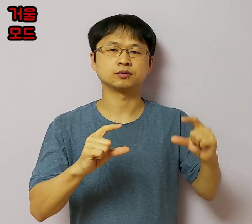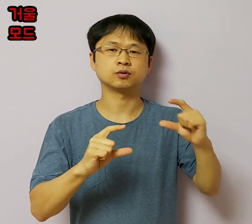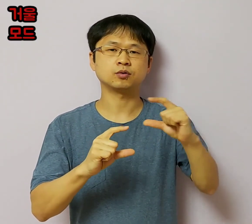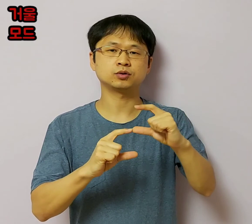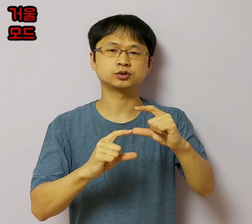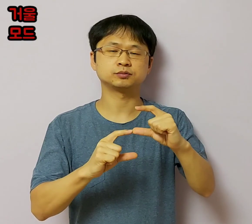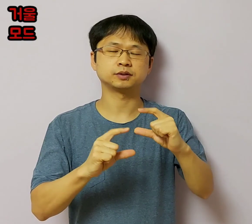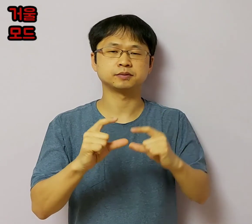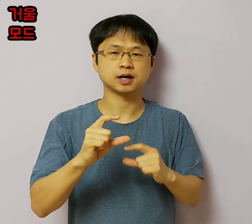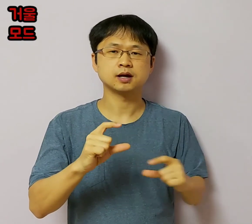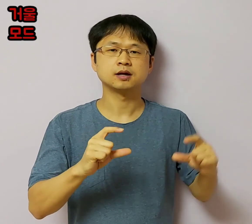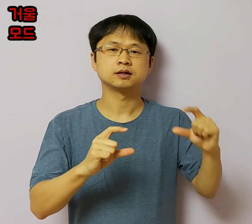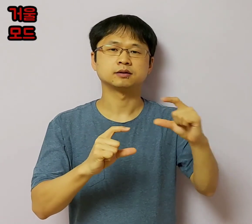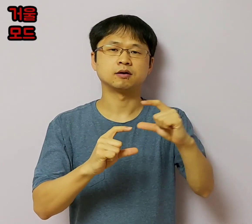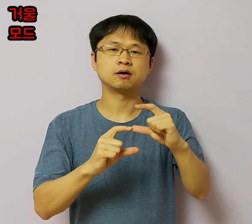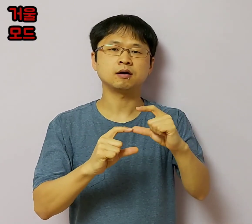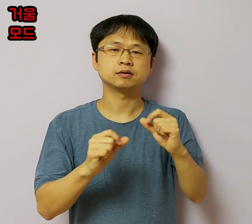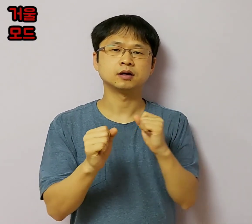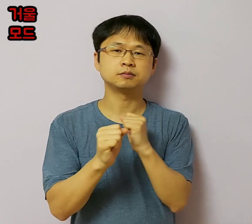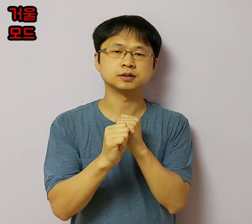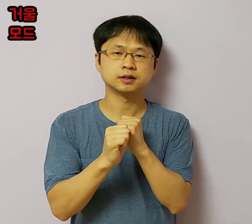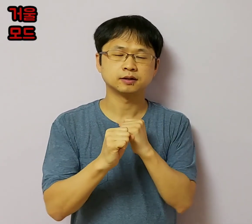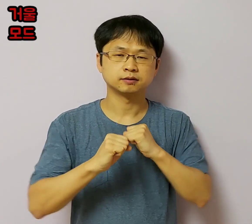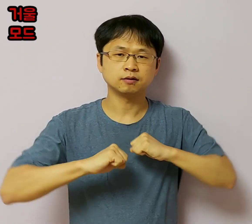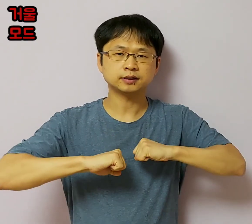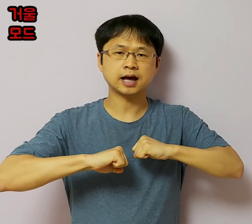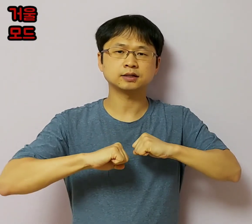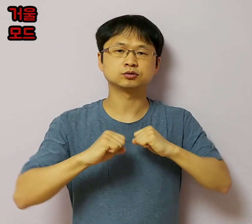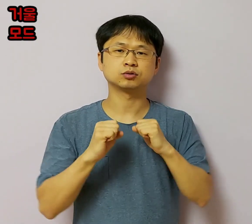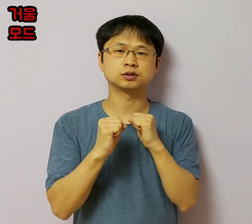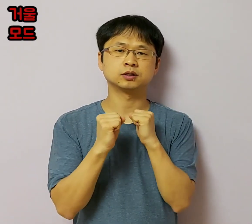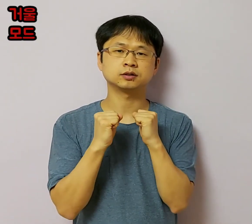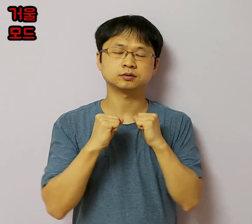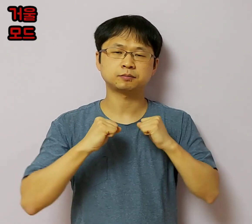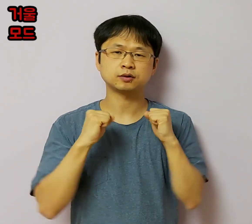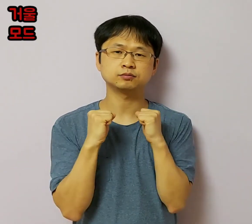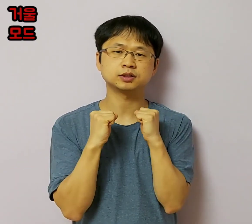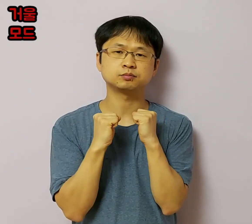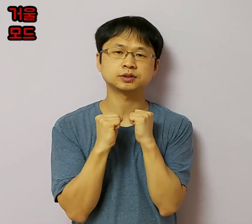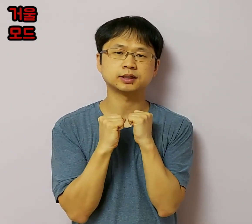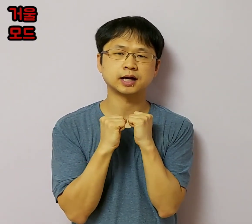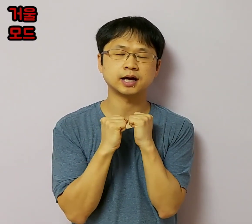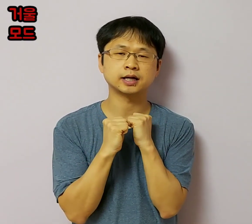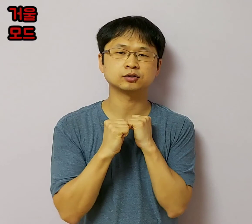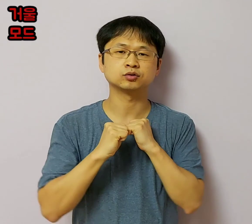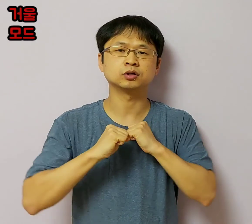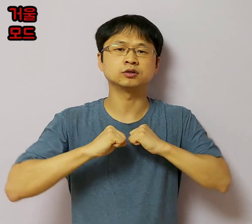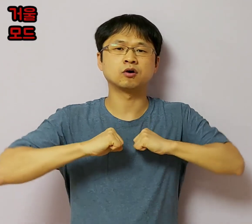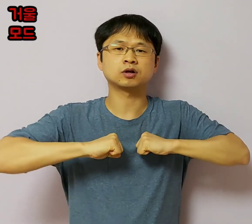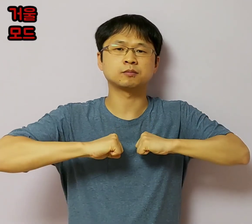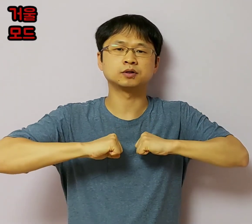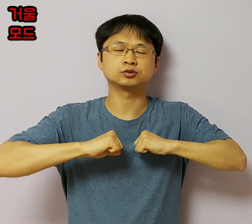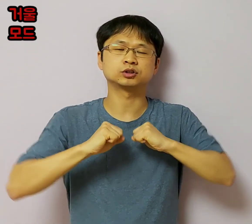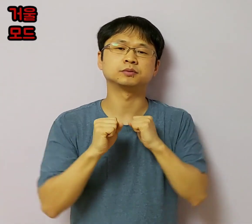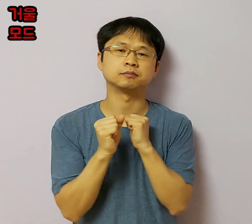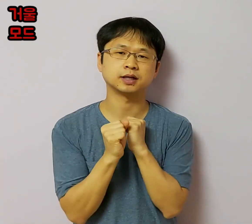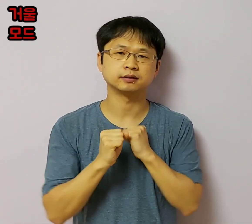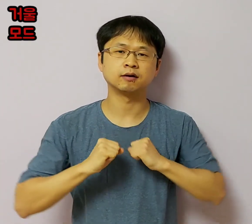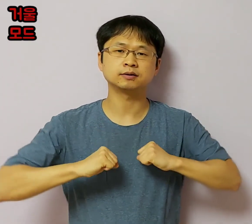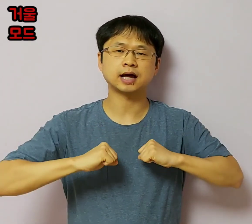모양으로 올려주시면 됩니다. 더 넓은 넓다는 수어는 팔꿈치를 붙였다가 양손을 넓게 벌려주시면 됩니다.